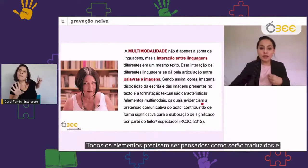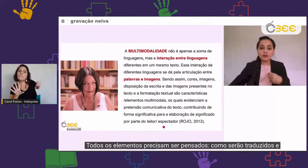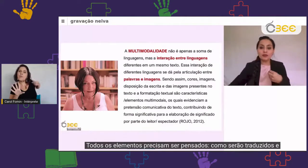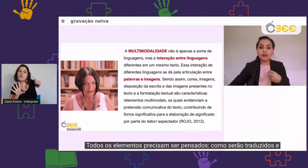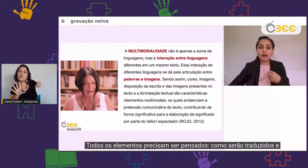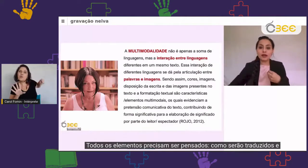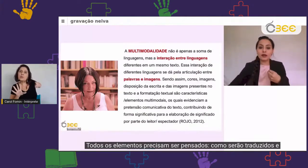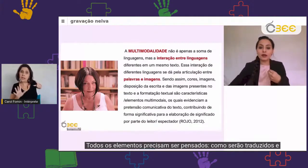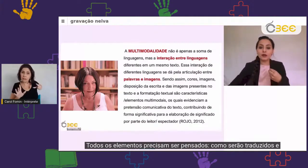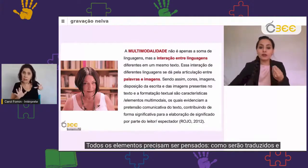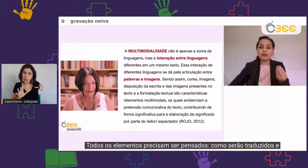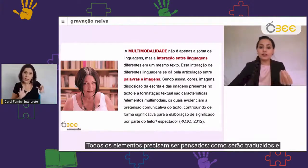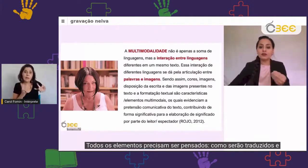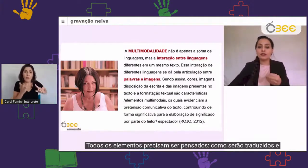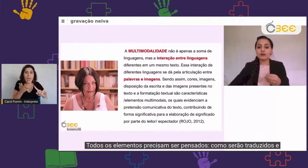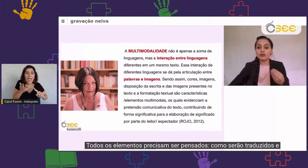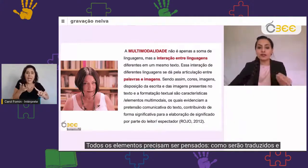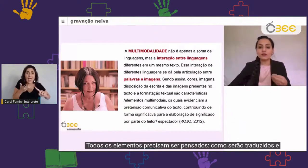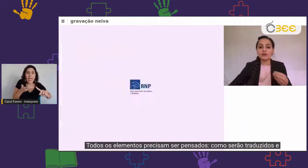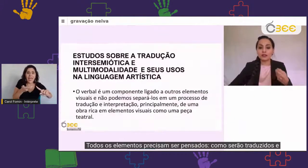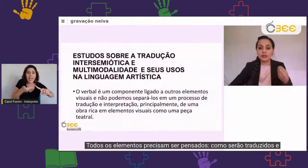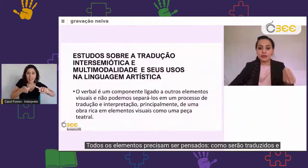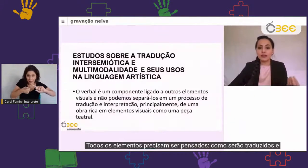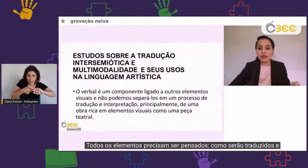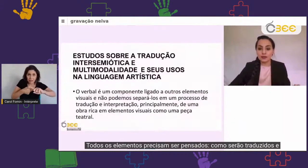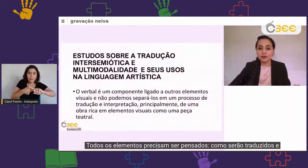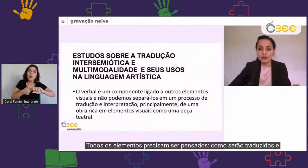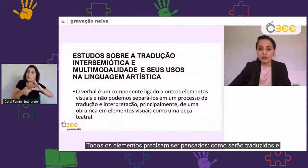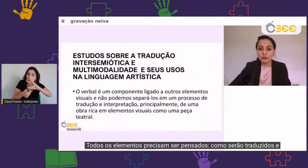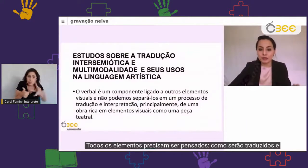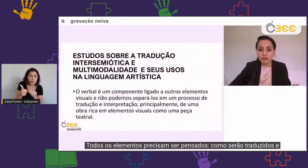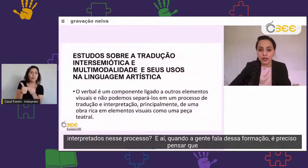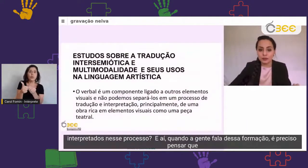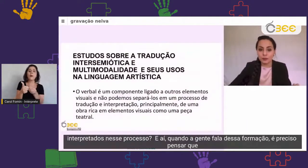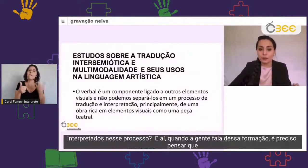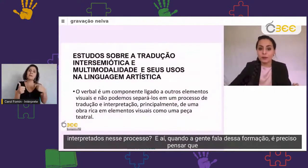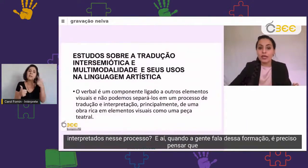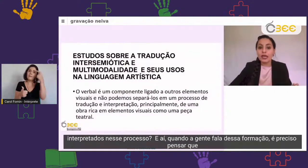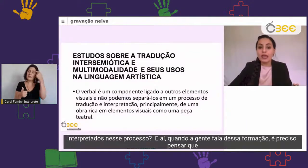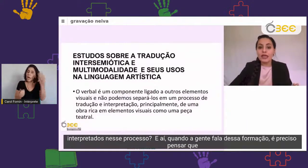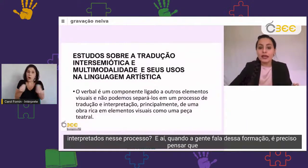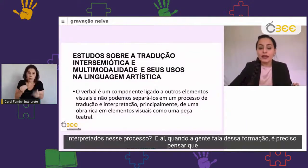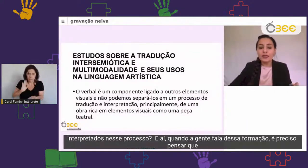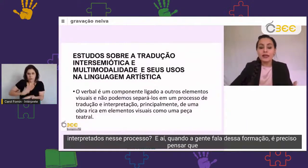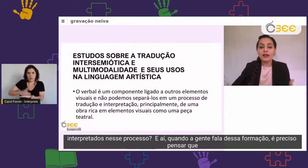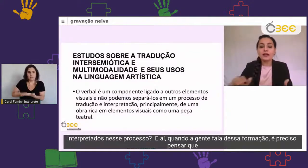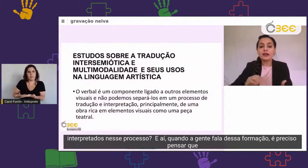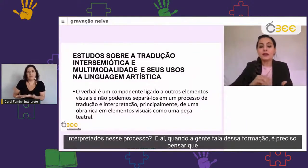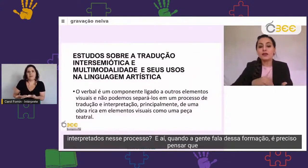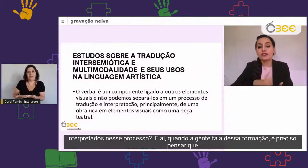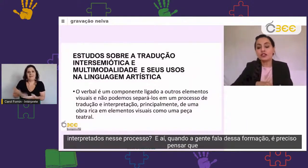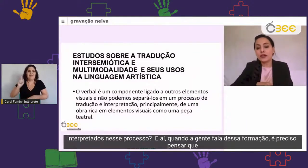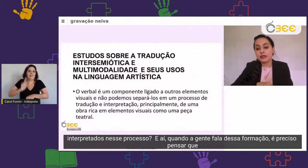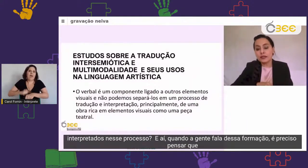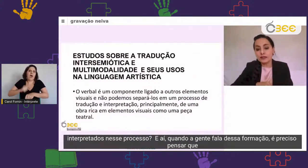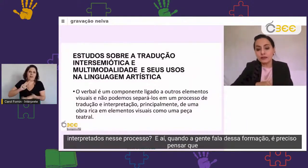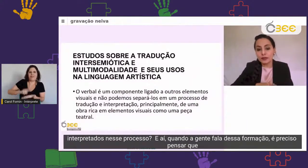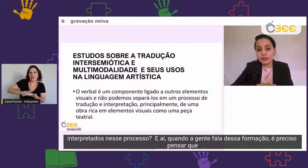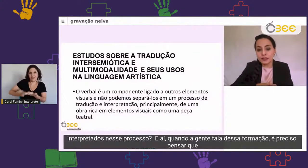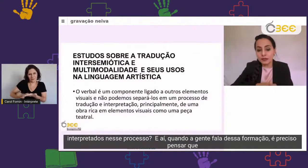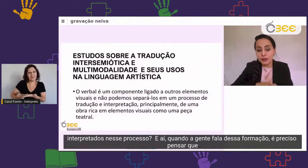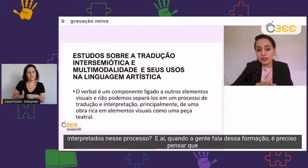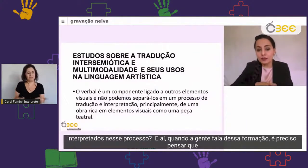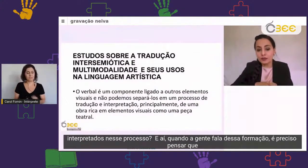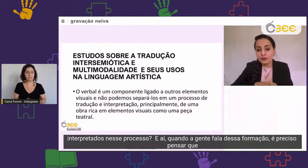ser pensados para como serão traduzidos e interpretados nesse processo. E aí, quando a gente fala